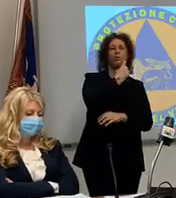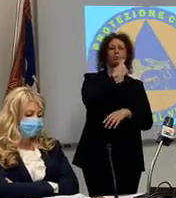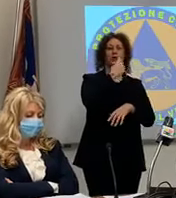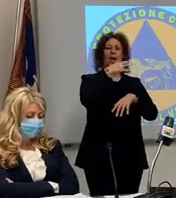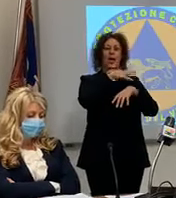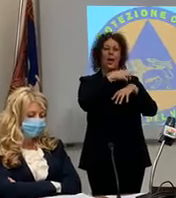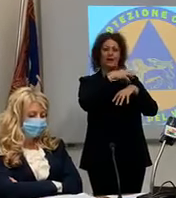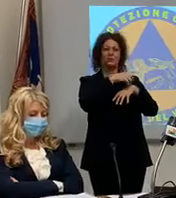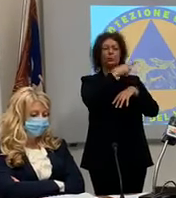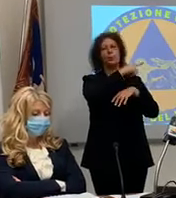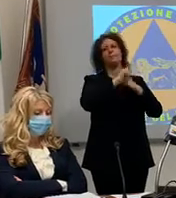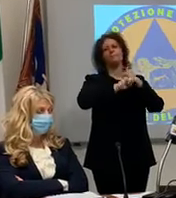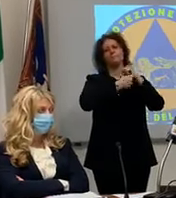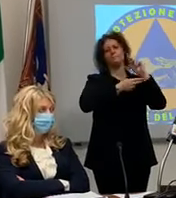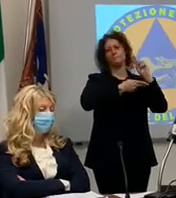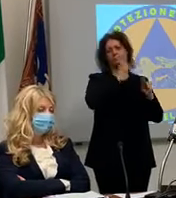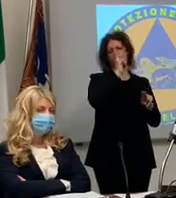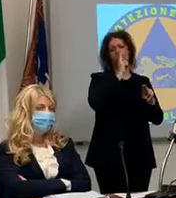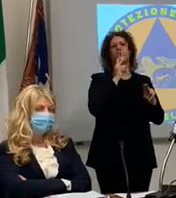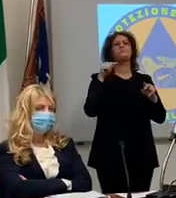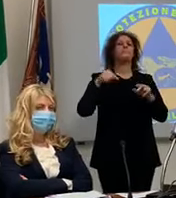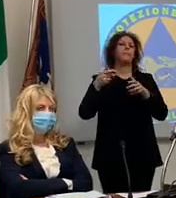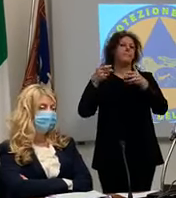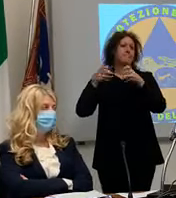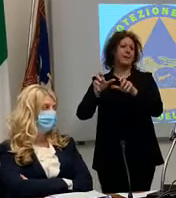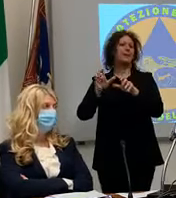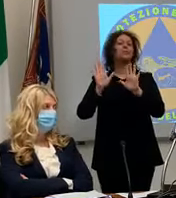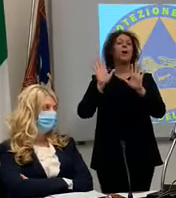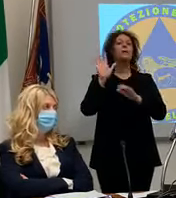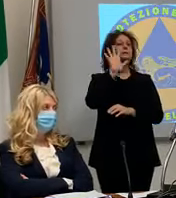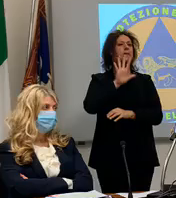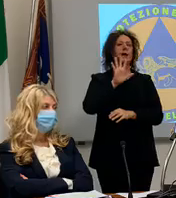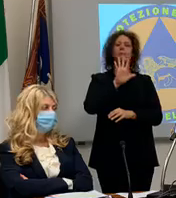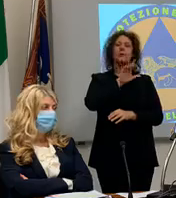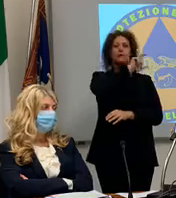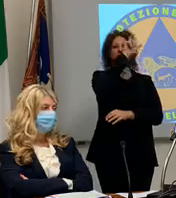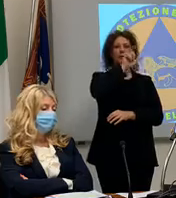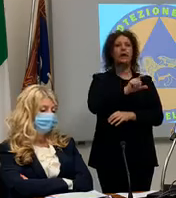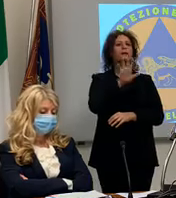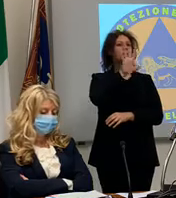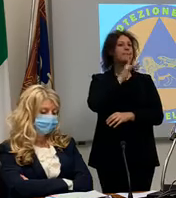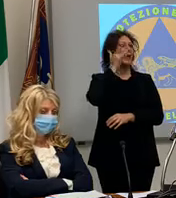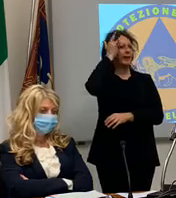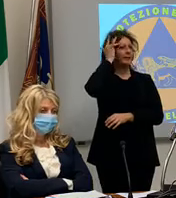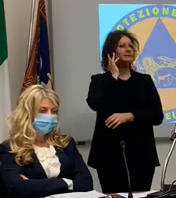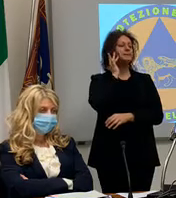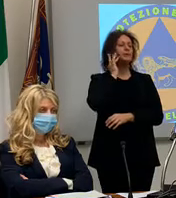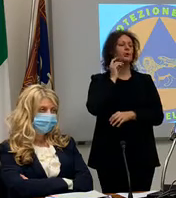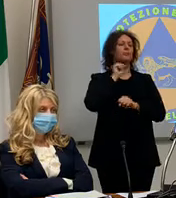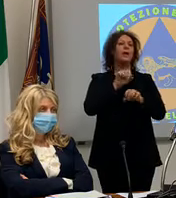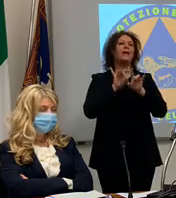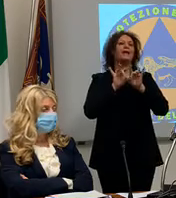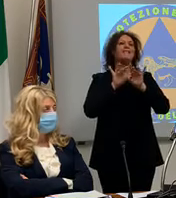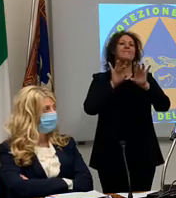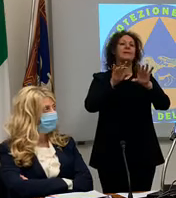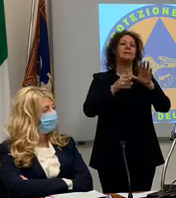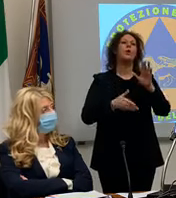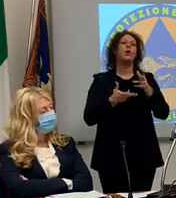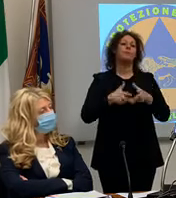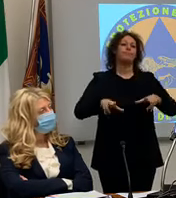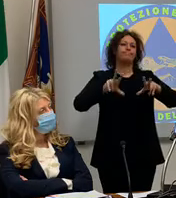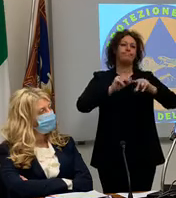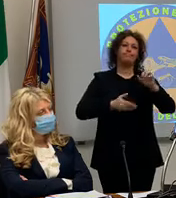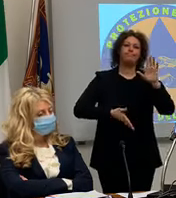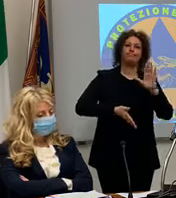comunità comunque rischiano di di vedere le infezione ripartire dall'altro c'è anche da dire che c'è un aspetto non irrilevante